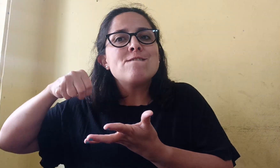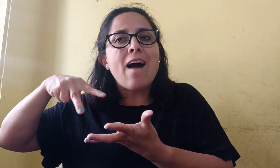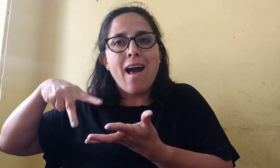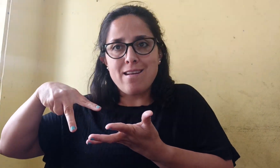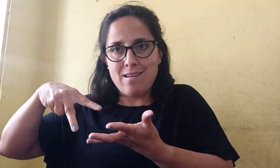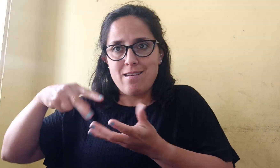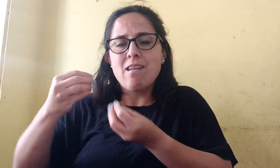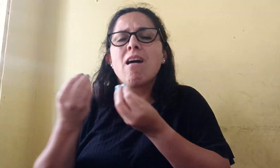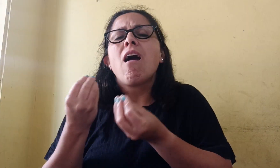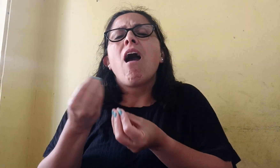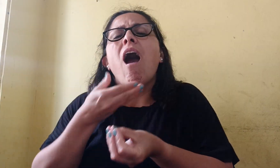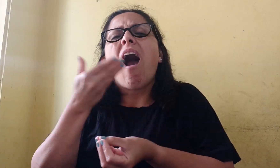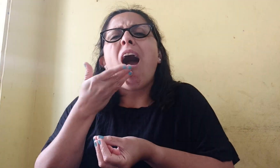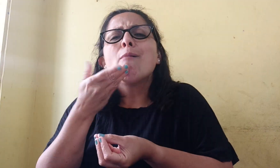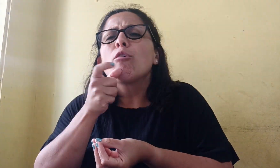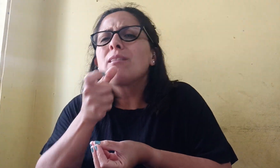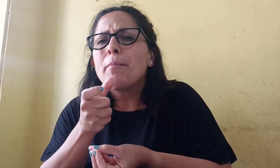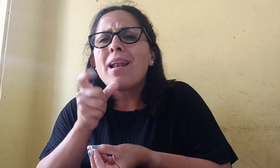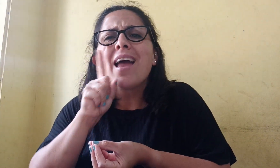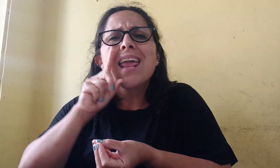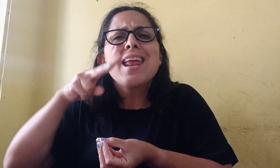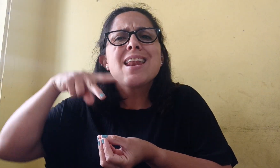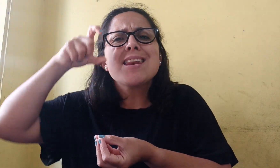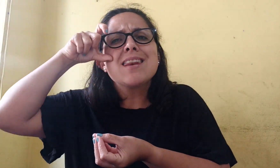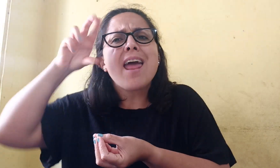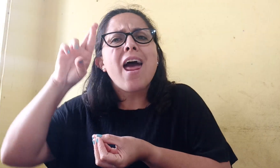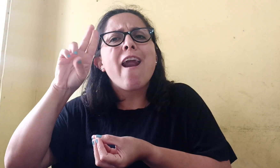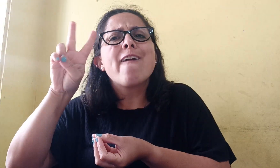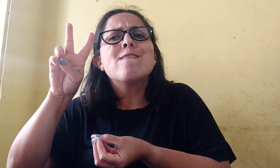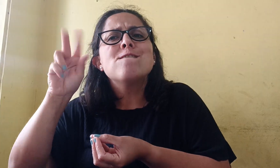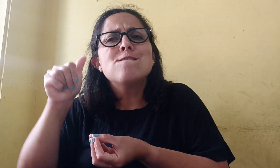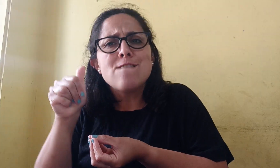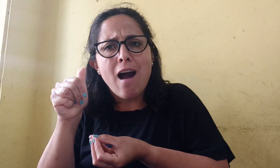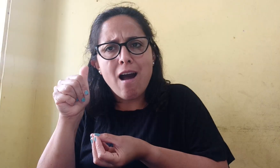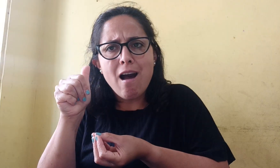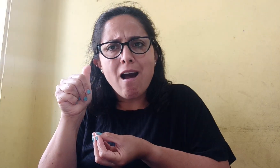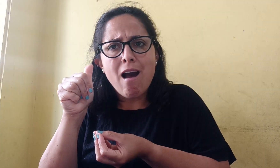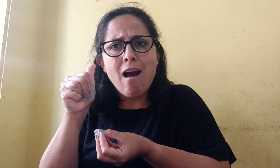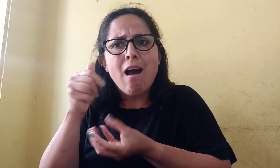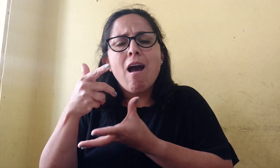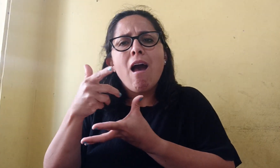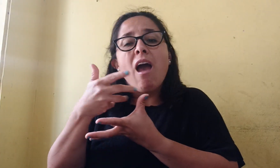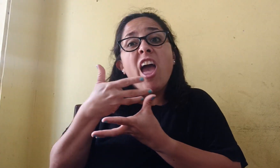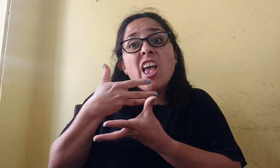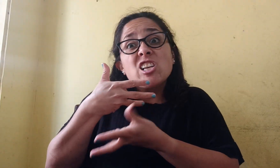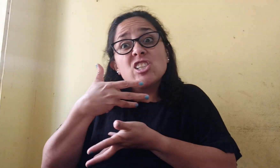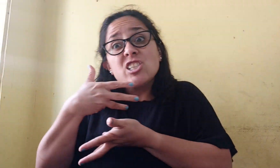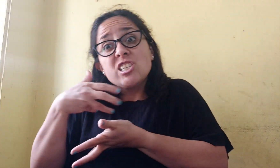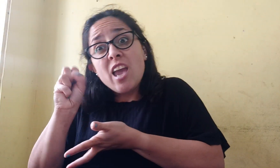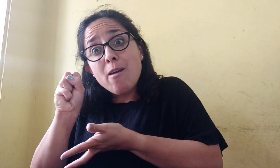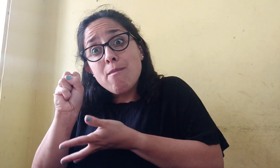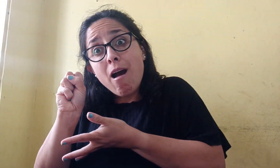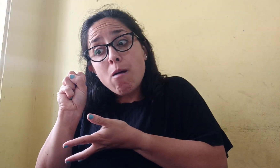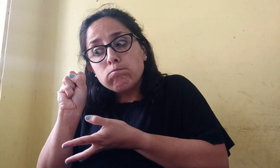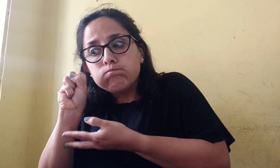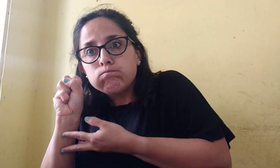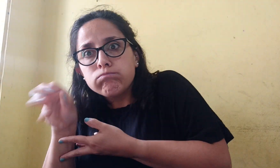de inervación, quiere decir que llega a una zona y envía